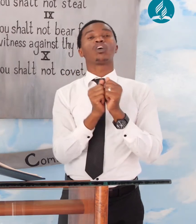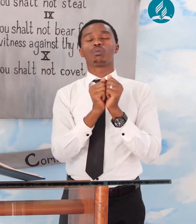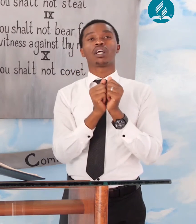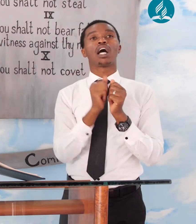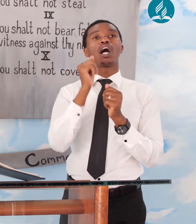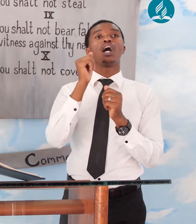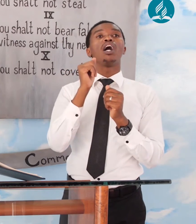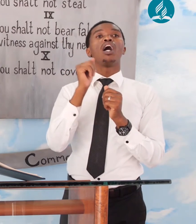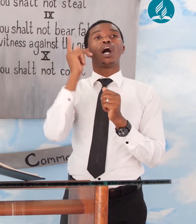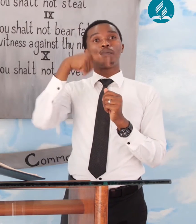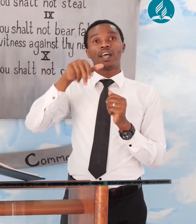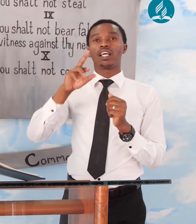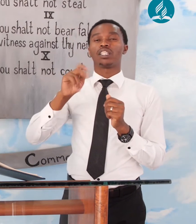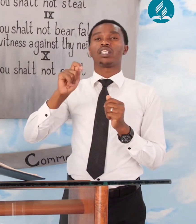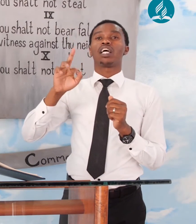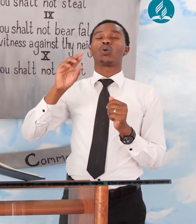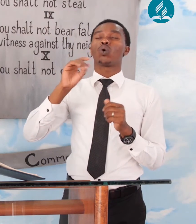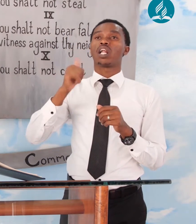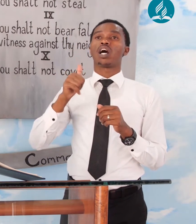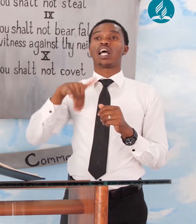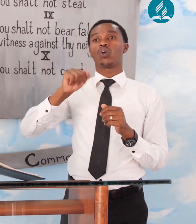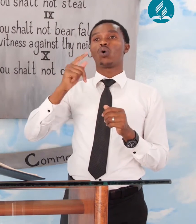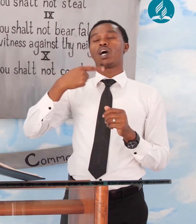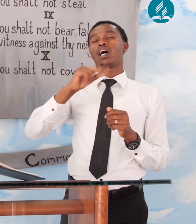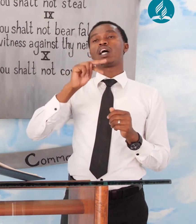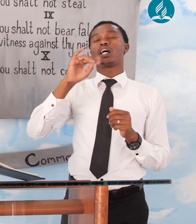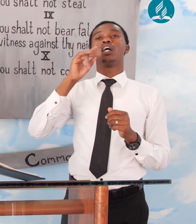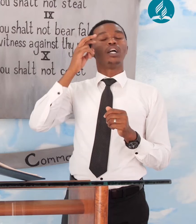bagiye kunabona Yesu ararabagiranye nyuma babona